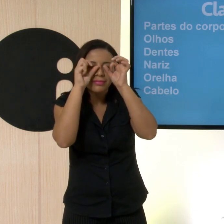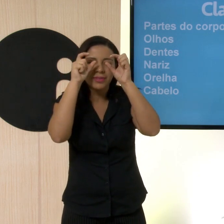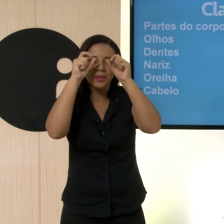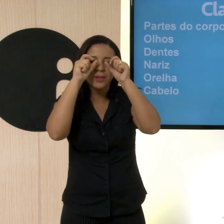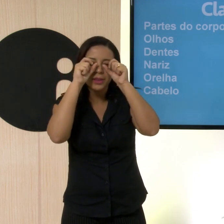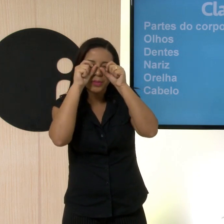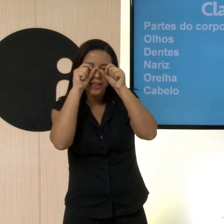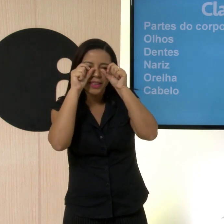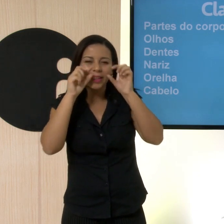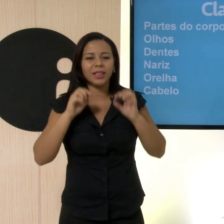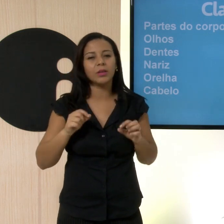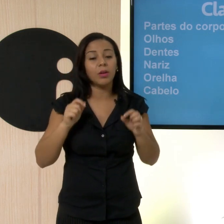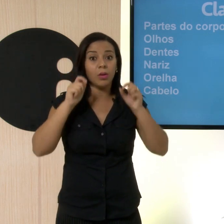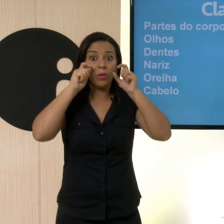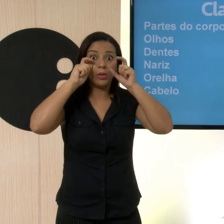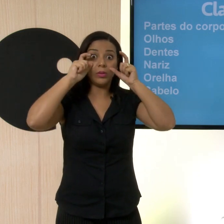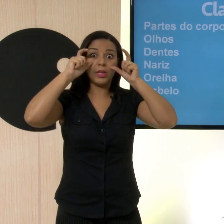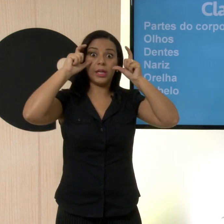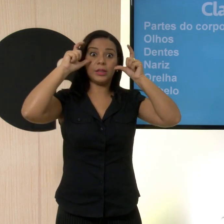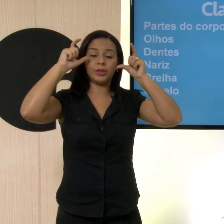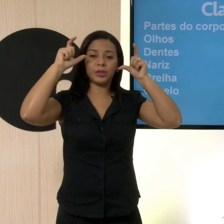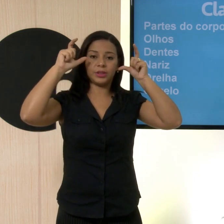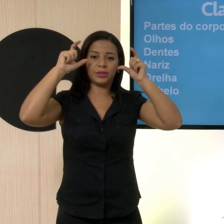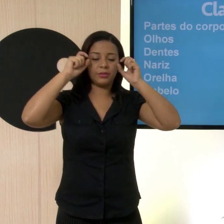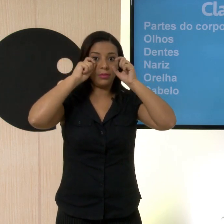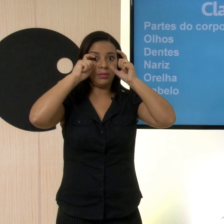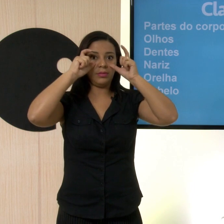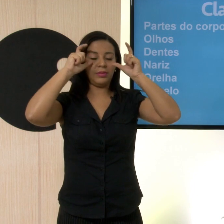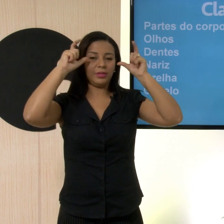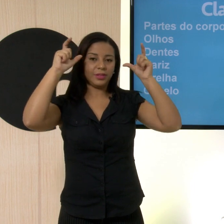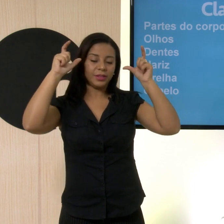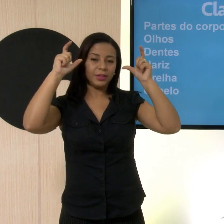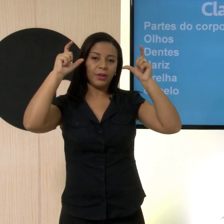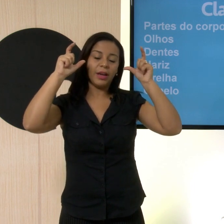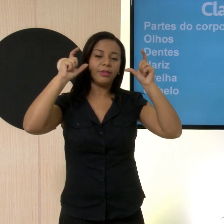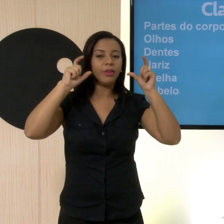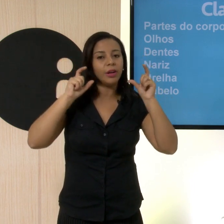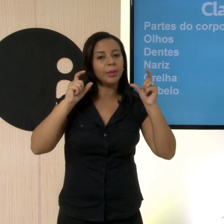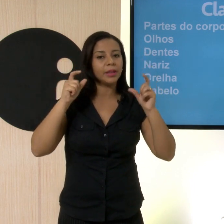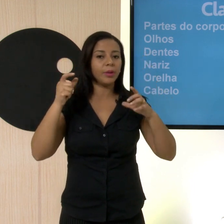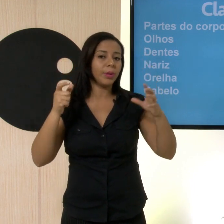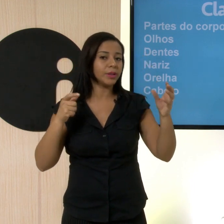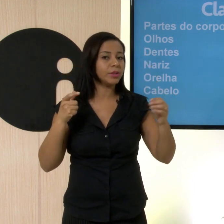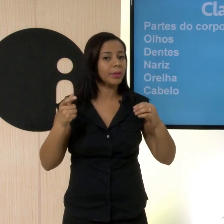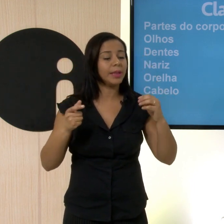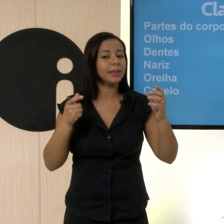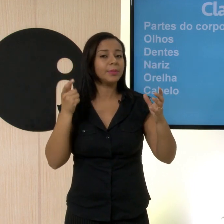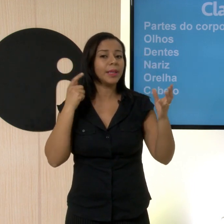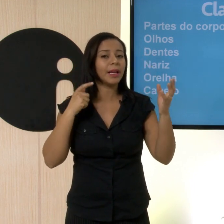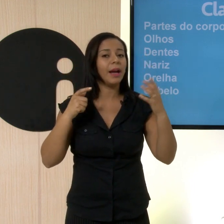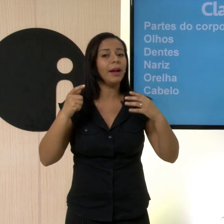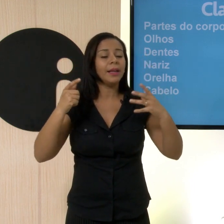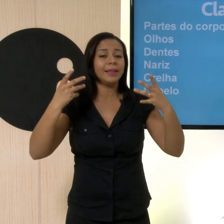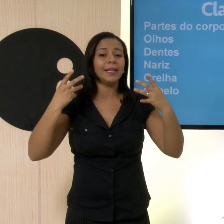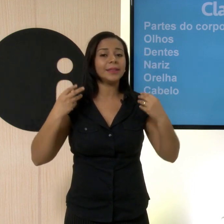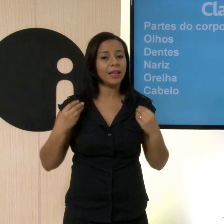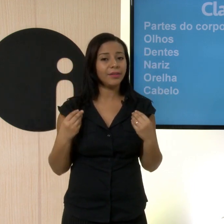um olho pequenininho, olho grande. Então, é a forma que eu posso também explicar, descrever